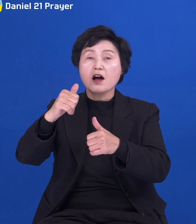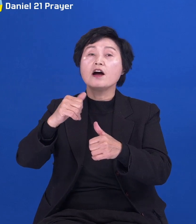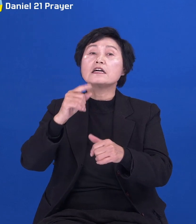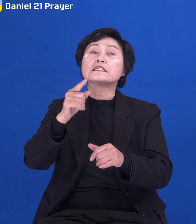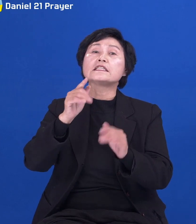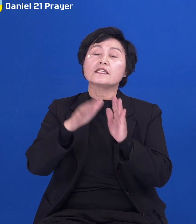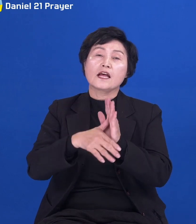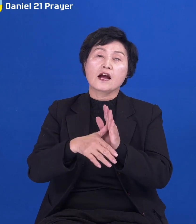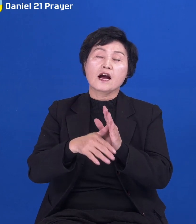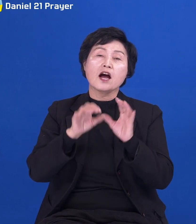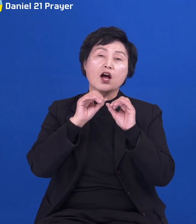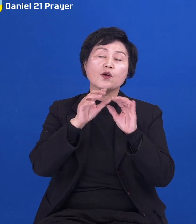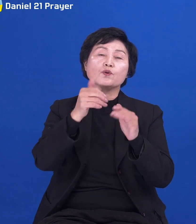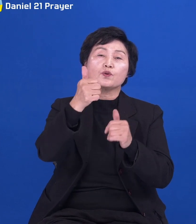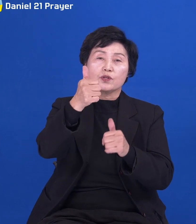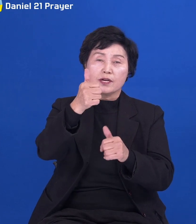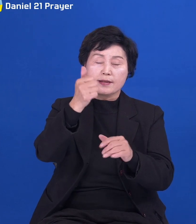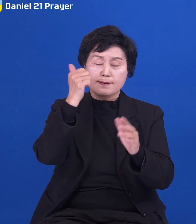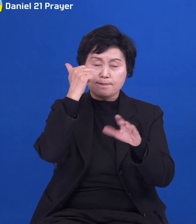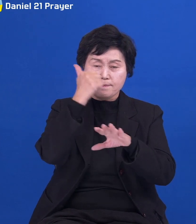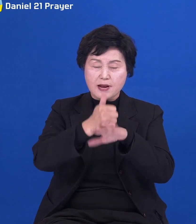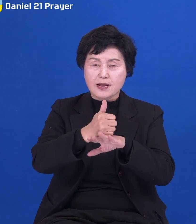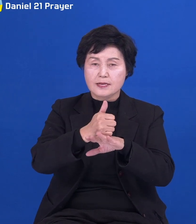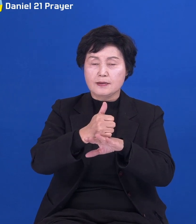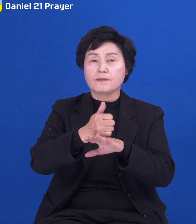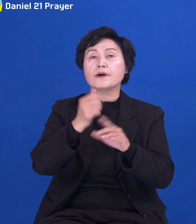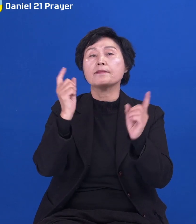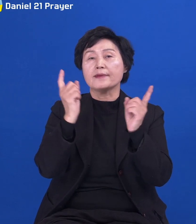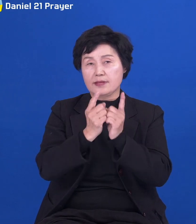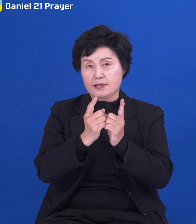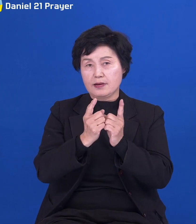마지막이었고요. 내가 봐왔던 2번째 순교자였어요.